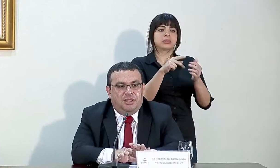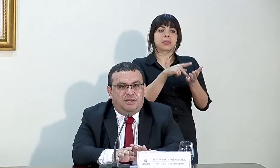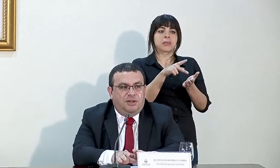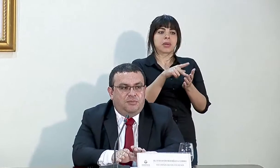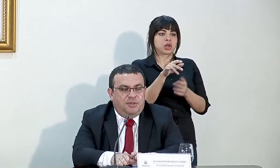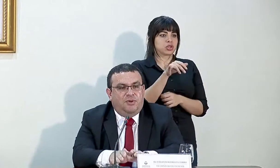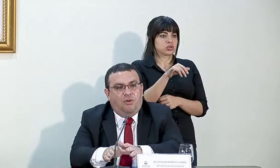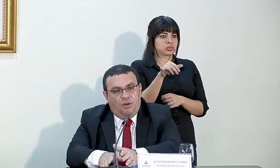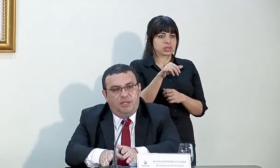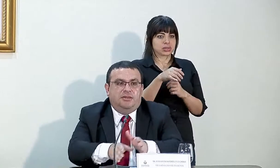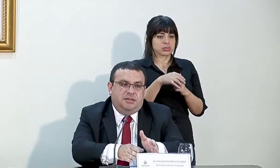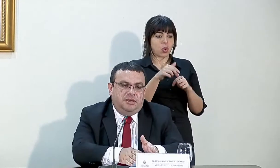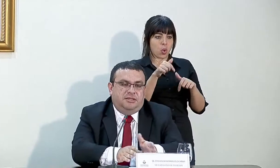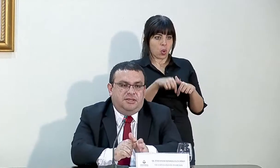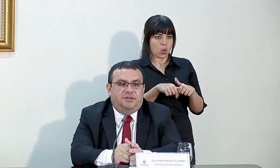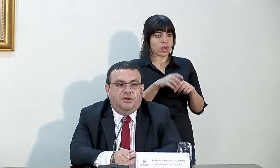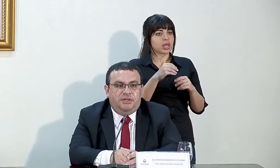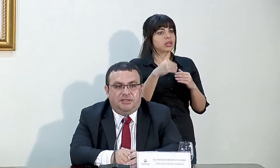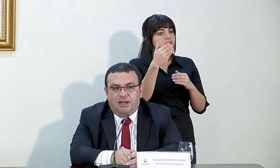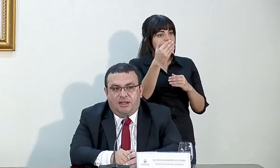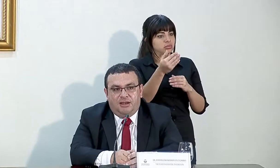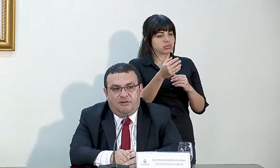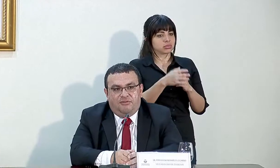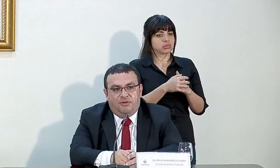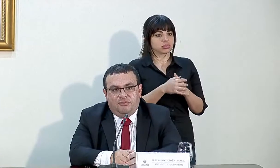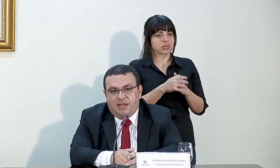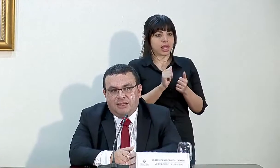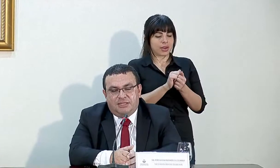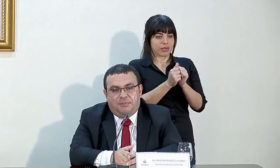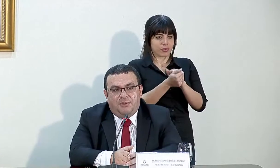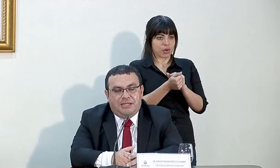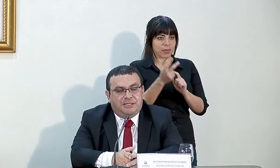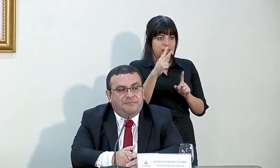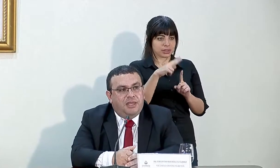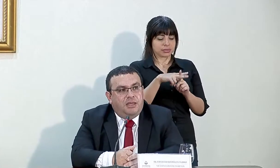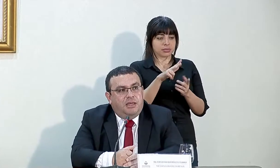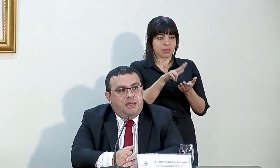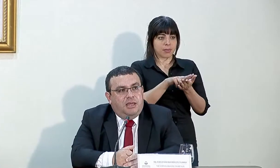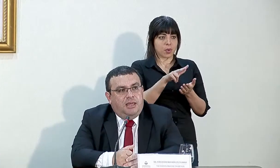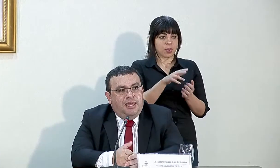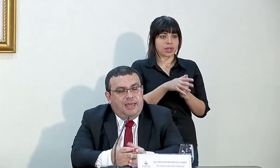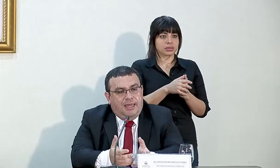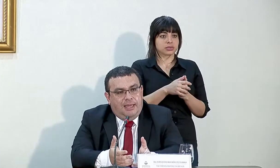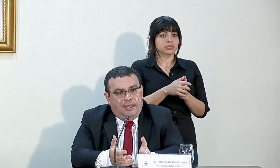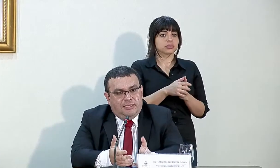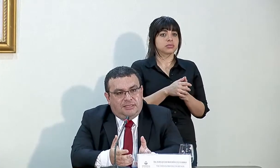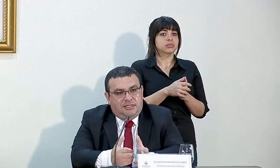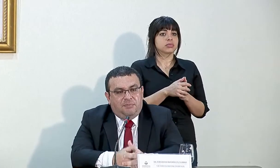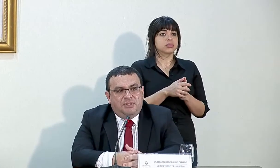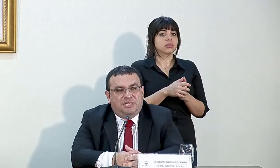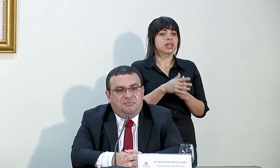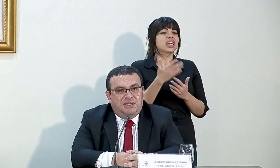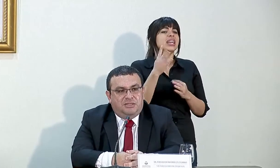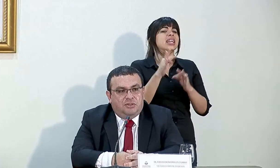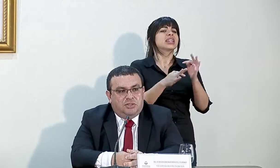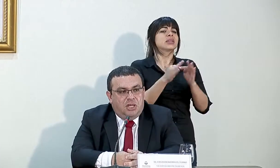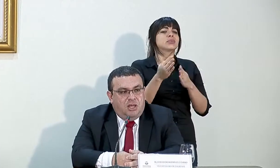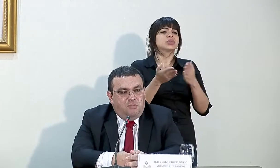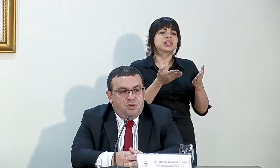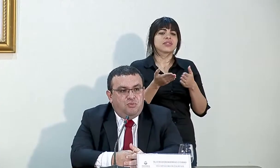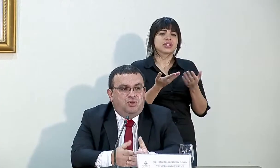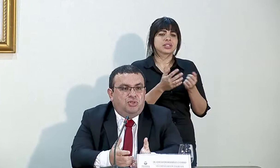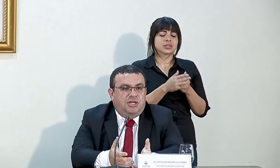pagando exactamente lo mismo hoy y si eventualmente la reforma se aprobase. ¿Qué este tipo de